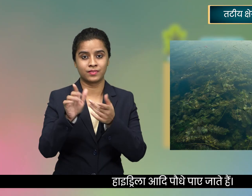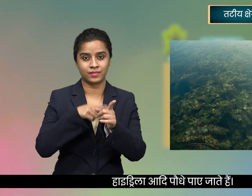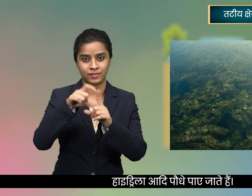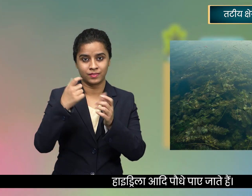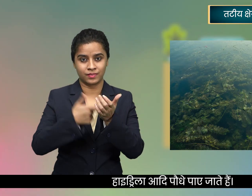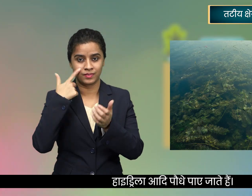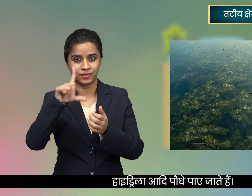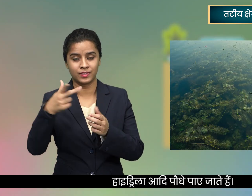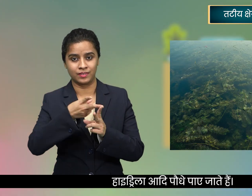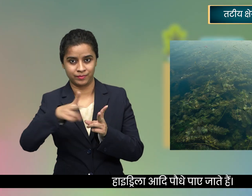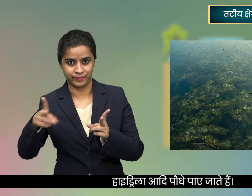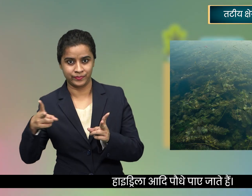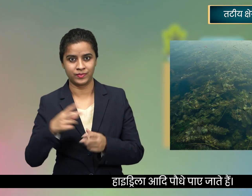हाइड्रिला आदि पौधे पाए जाते हैं।